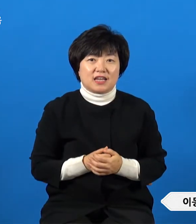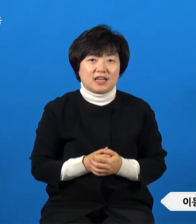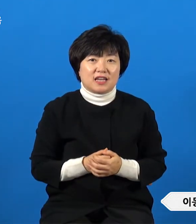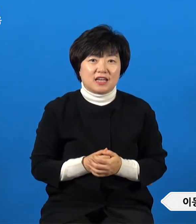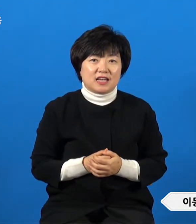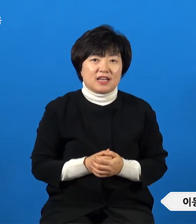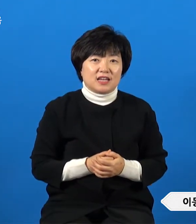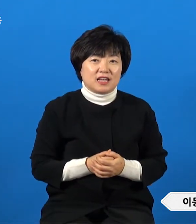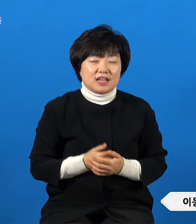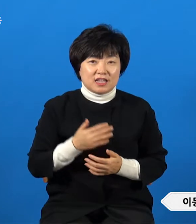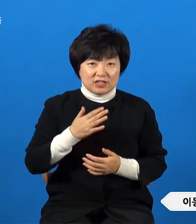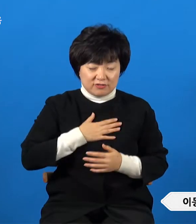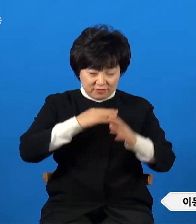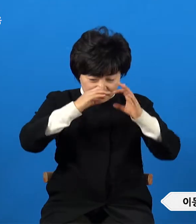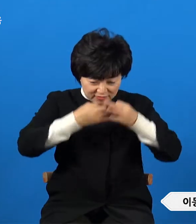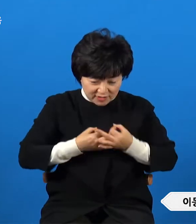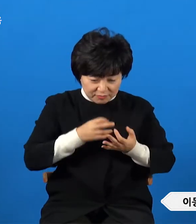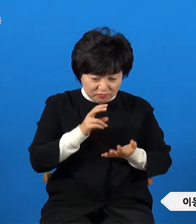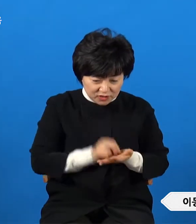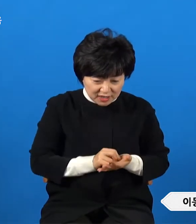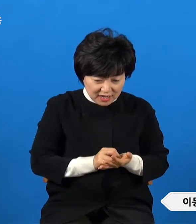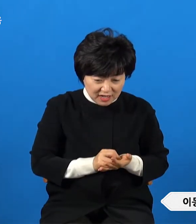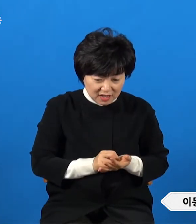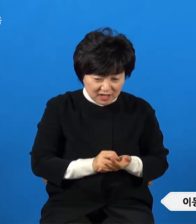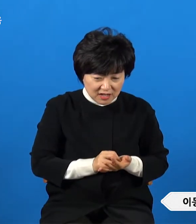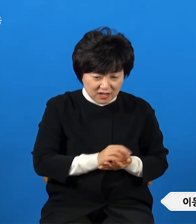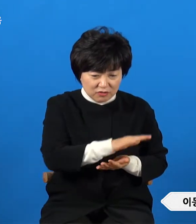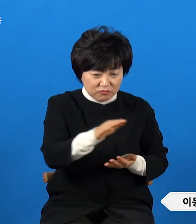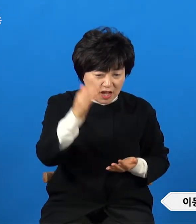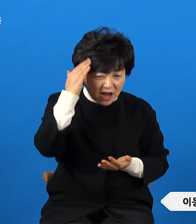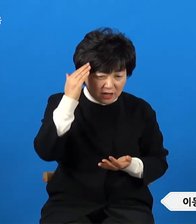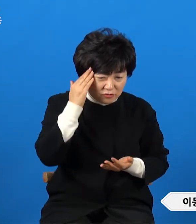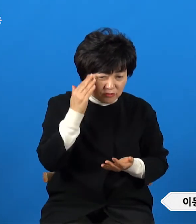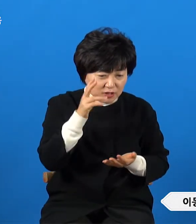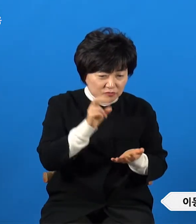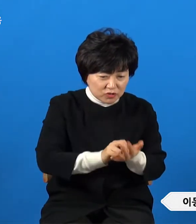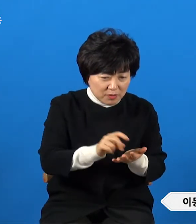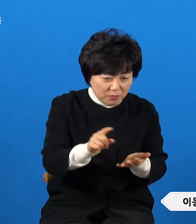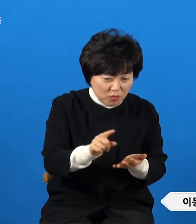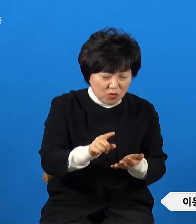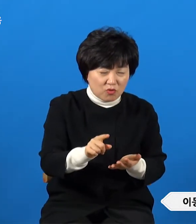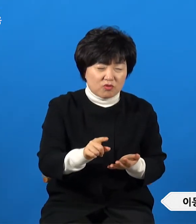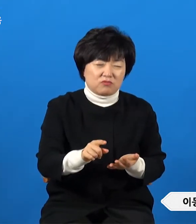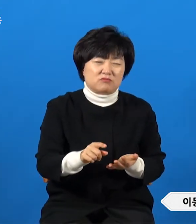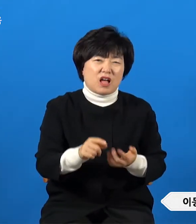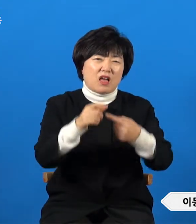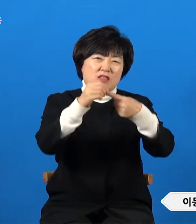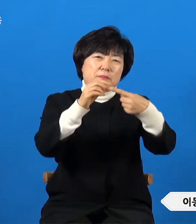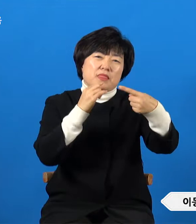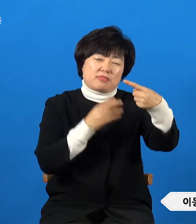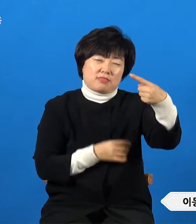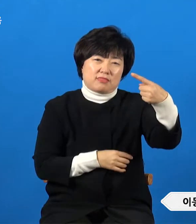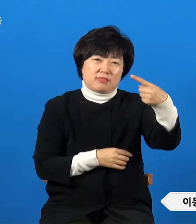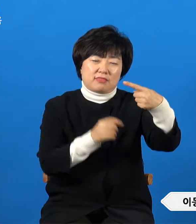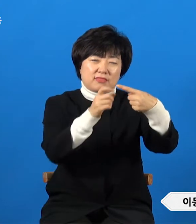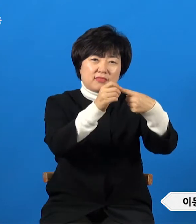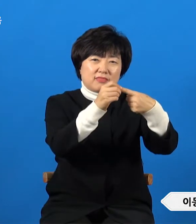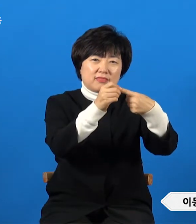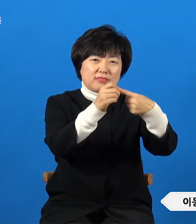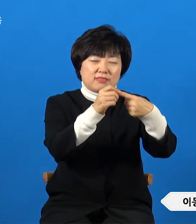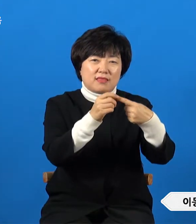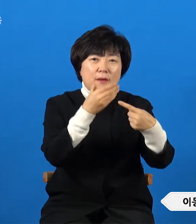우리의 문제는, 한국 기독교의 문제는 거기까지 오지 못한 것이에요. 우리가 거기까지 오지 못한 것입니다. 우리는 복음을